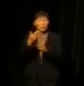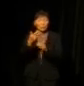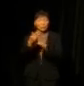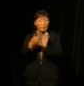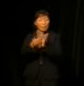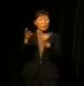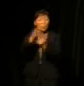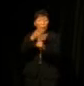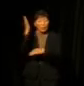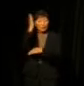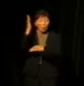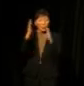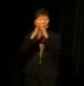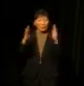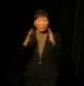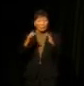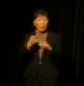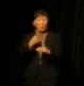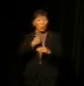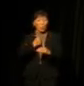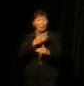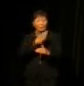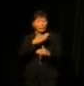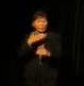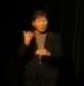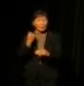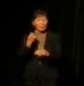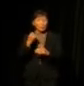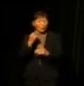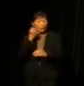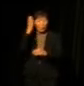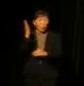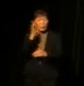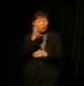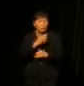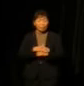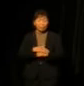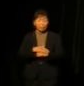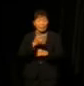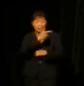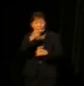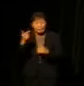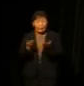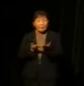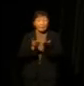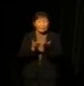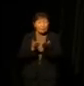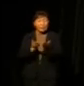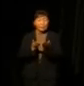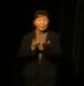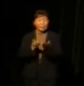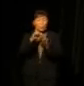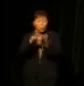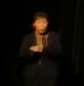私たちは忘れない、あの大震災をで、前半は3.1 日から学ん